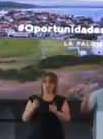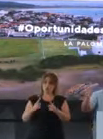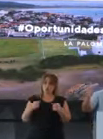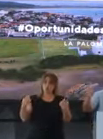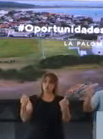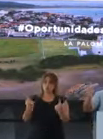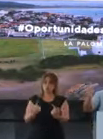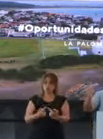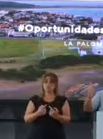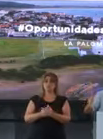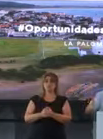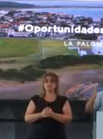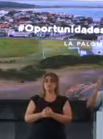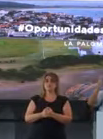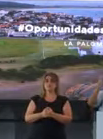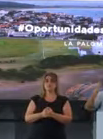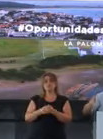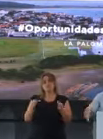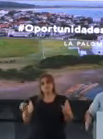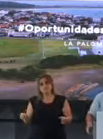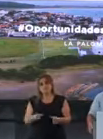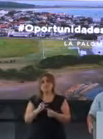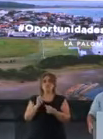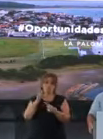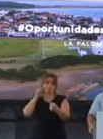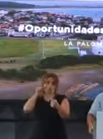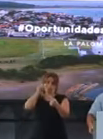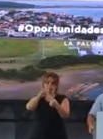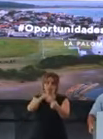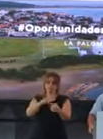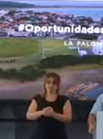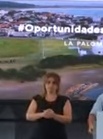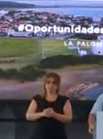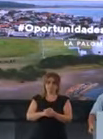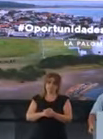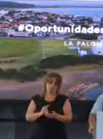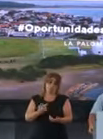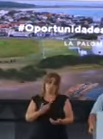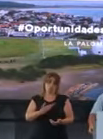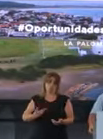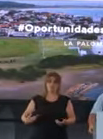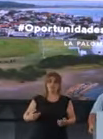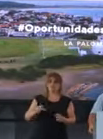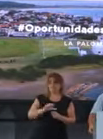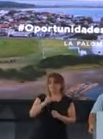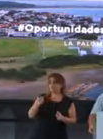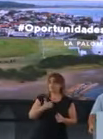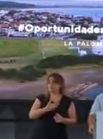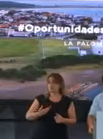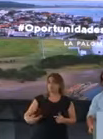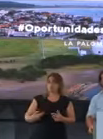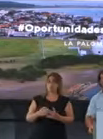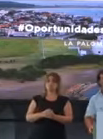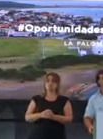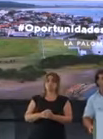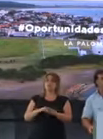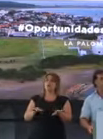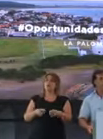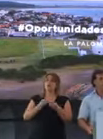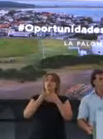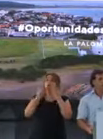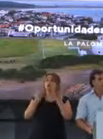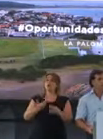Nosotros ponemos rumbo a un gobierno. Ponemos rumbo a un buen